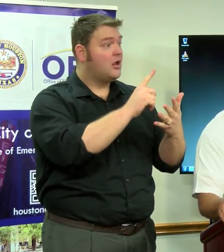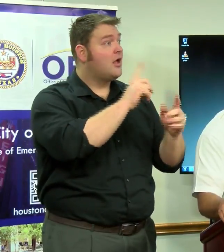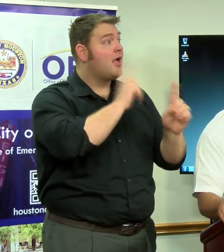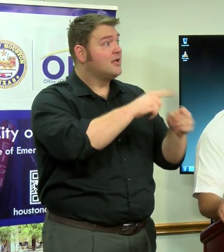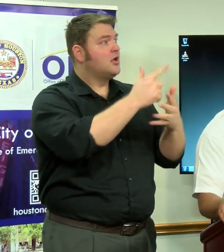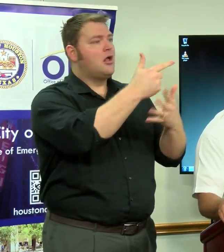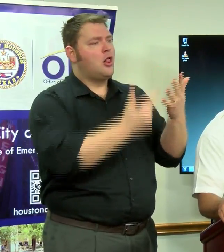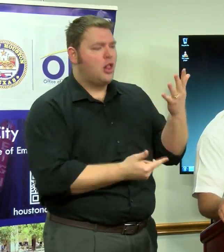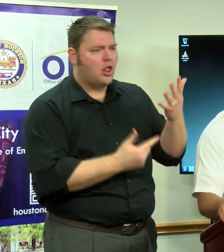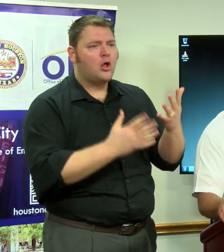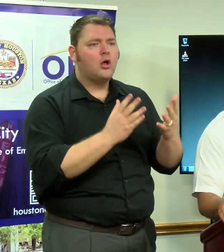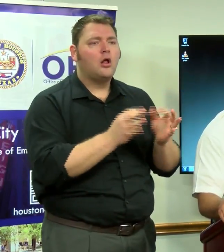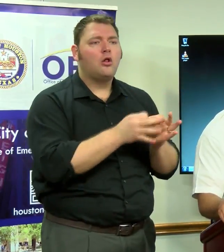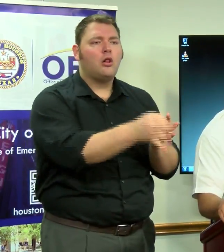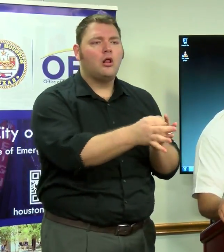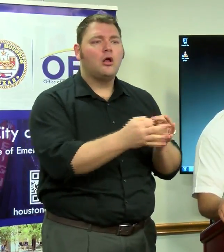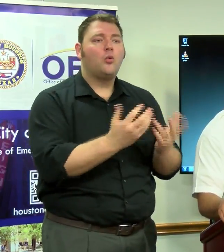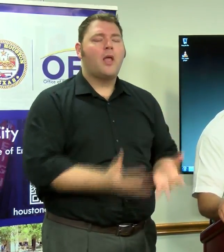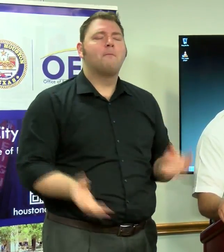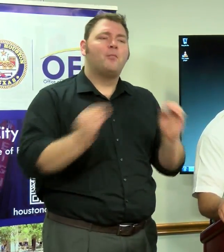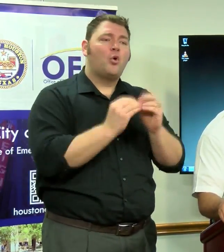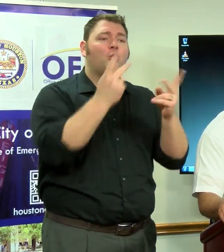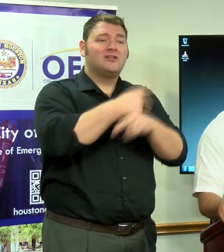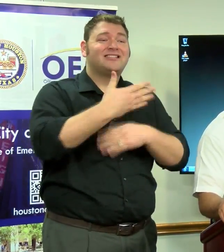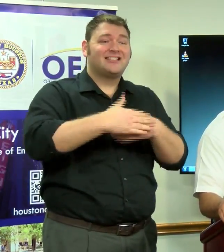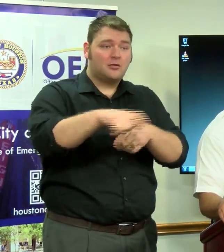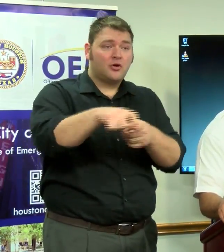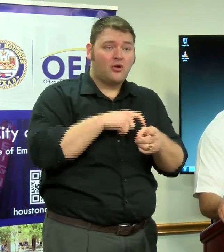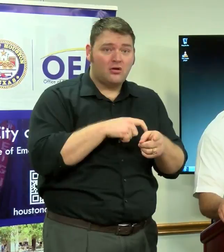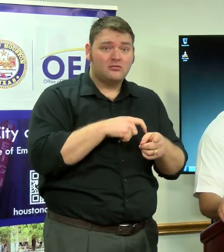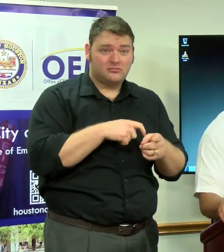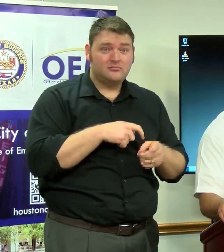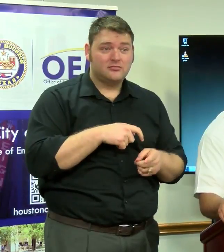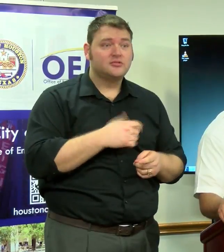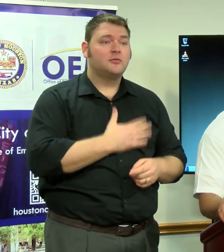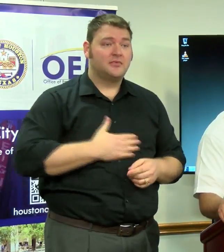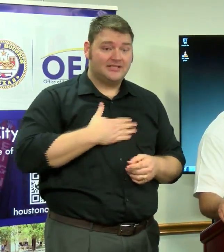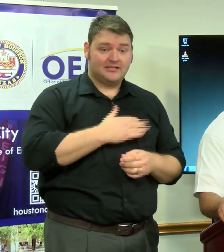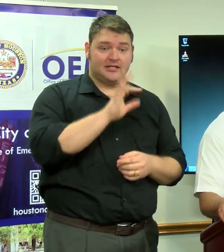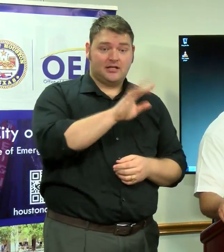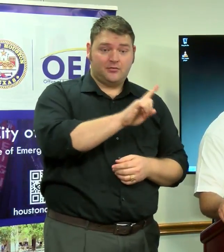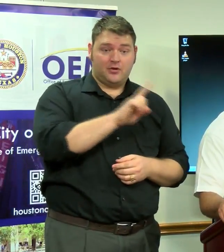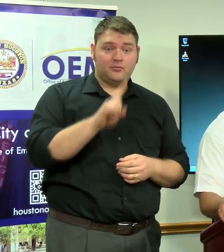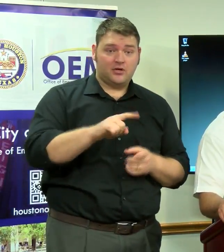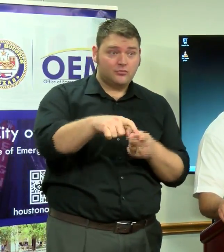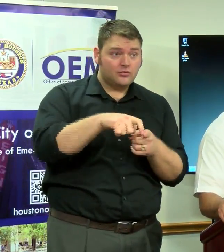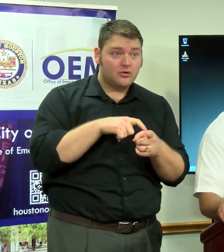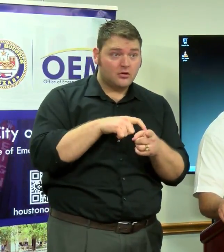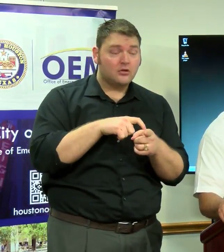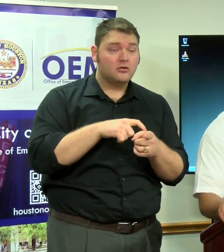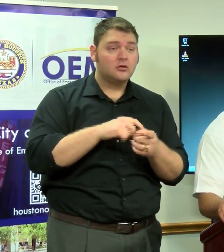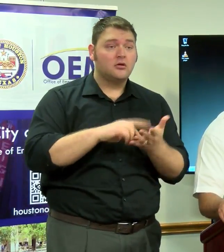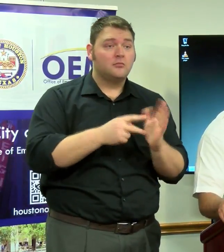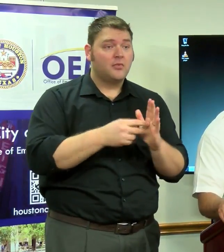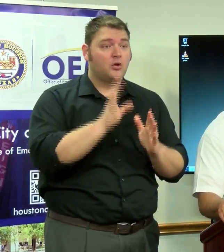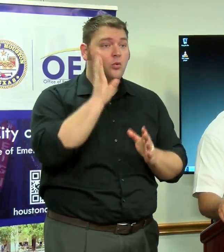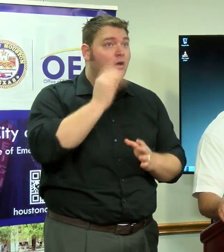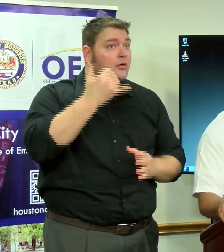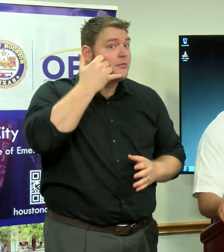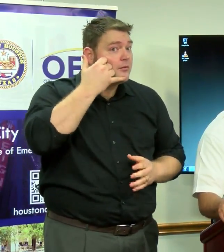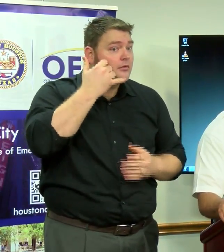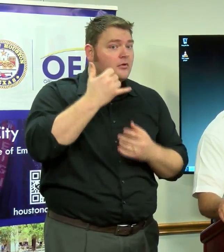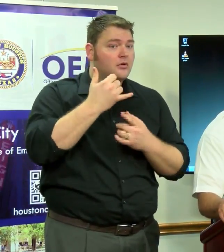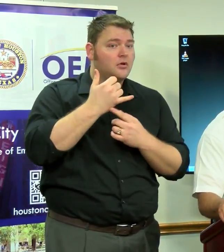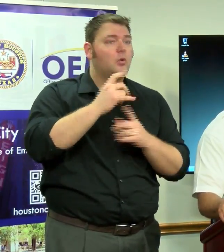hablar. Comuniquen las emergencias al 911 y va a haber gente que los